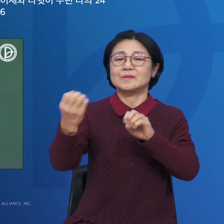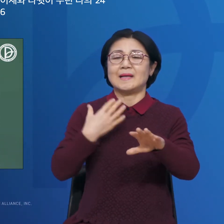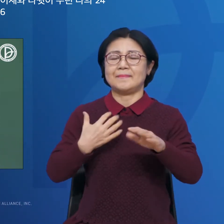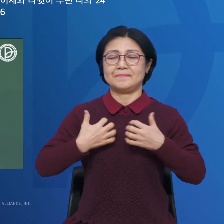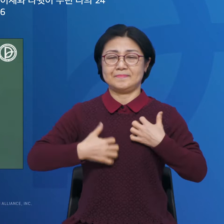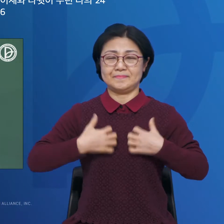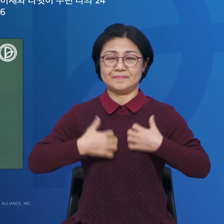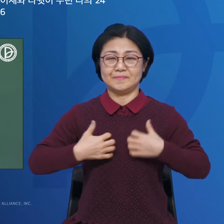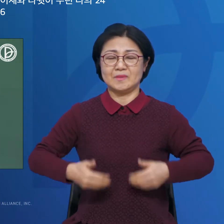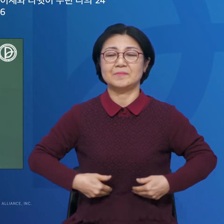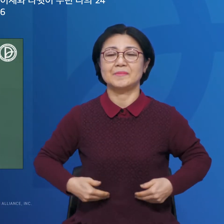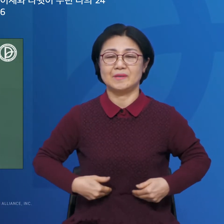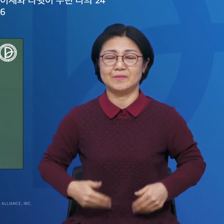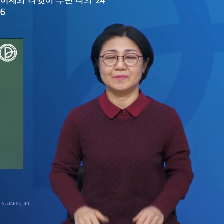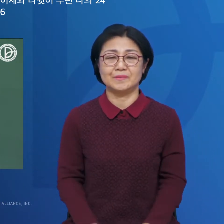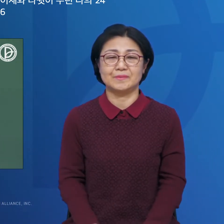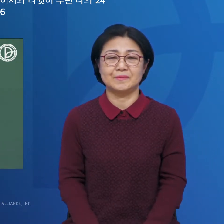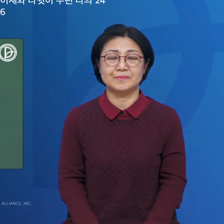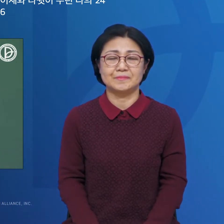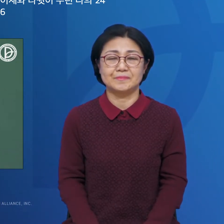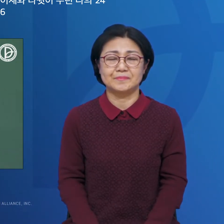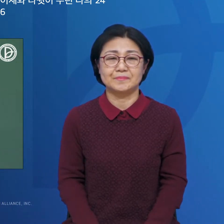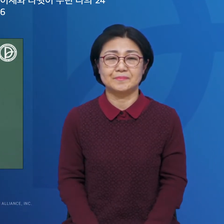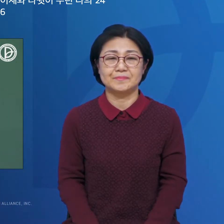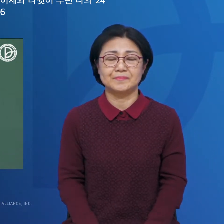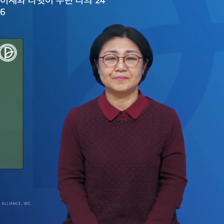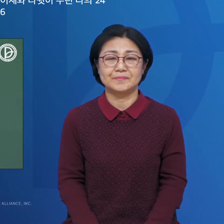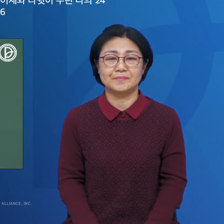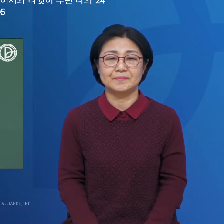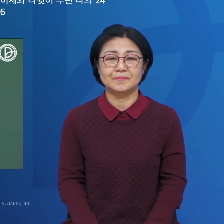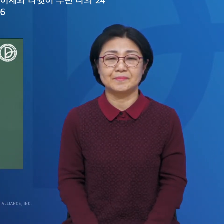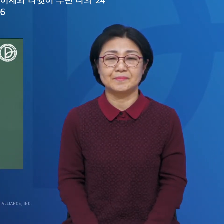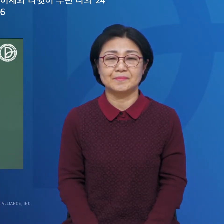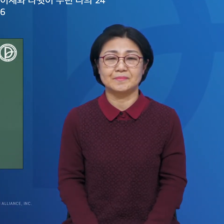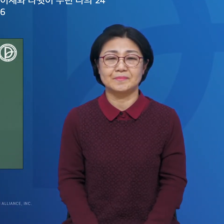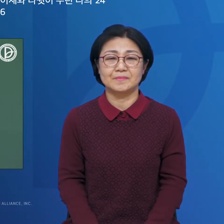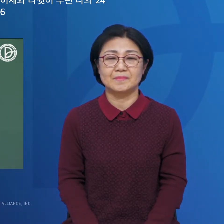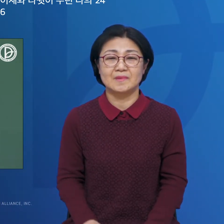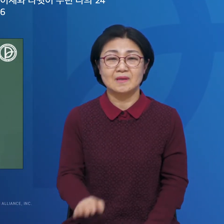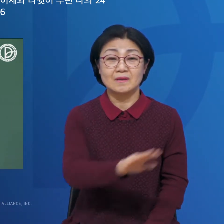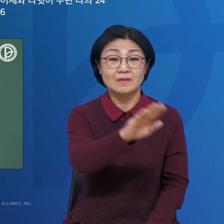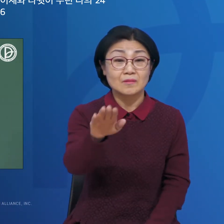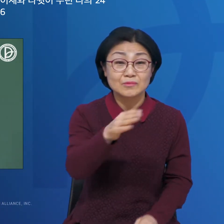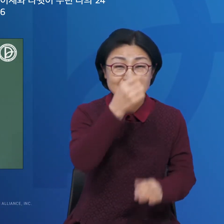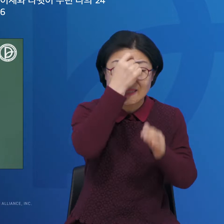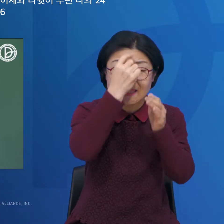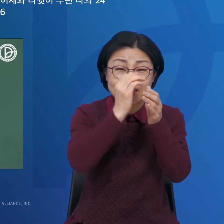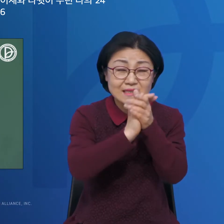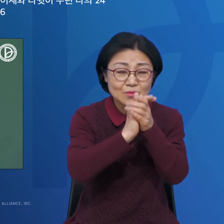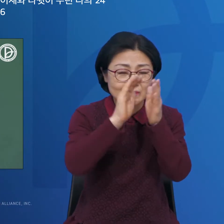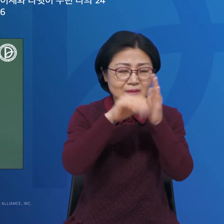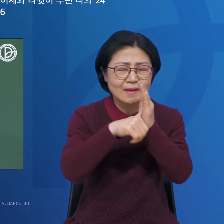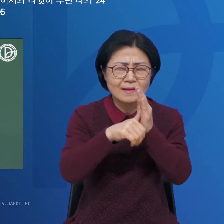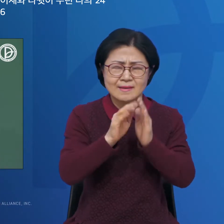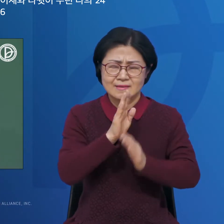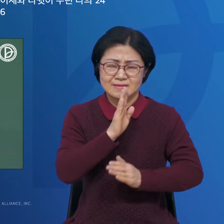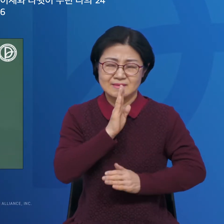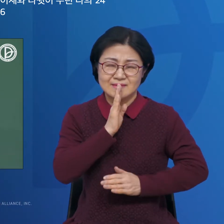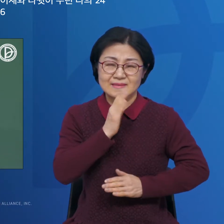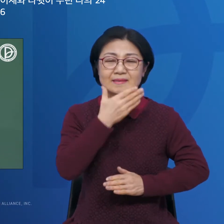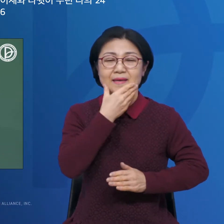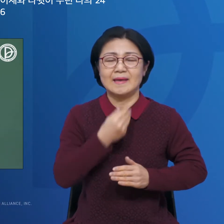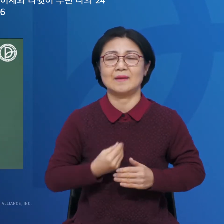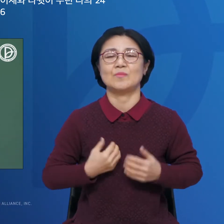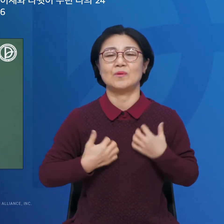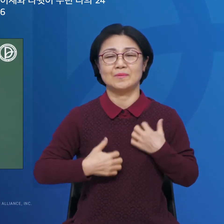prayer. 여러분이 기도하는 시간이 참된 행복한 것을 누리는 시간 돼요. And then that time of prayer must be the time where you could